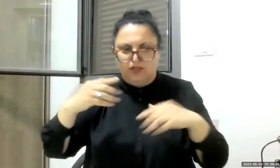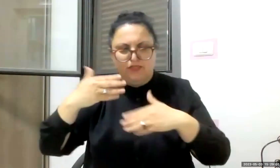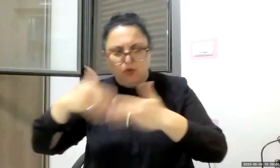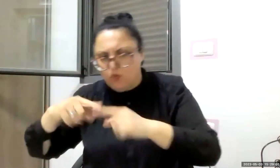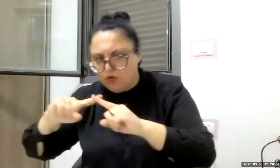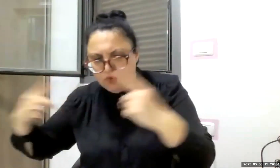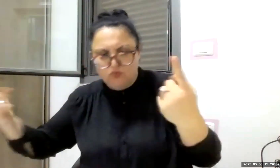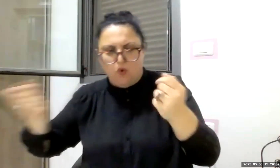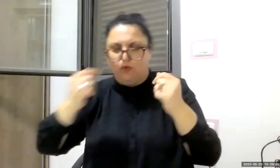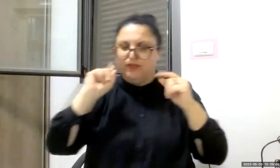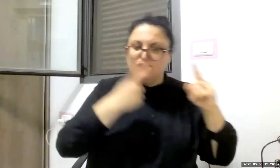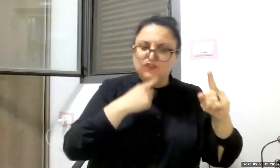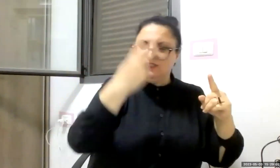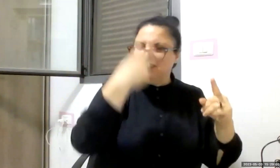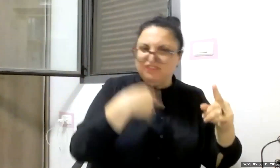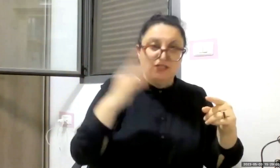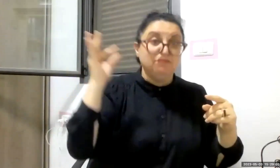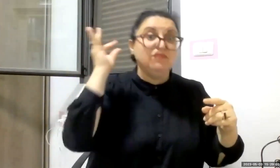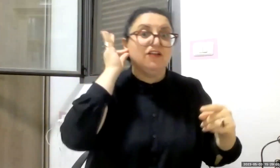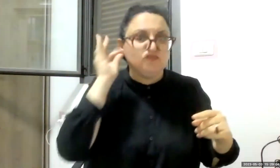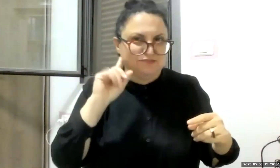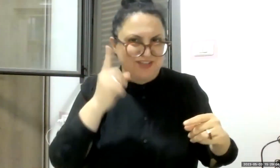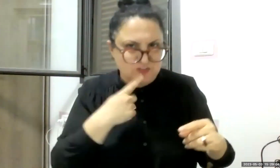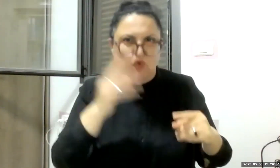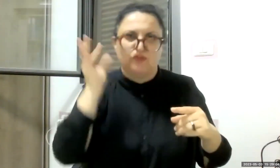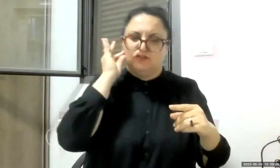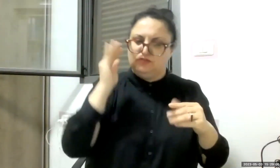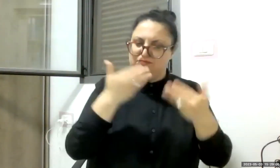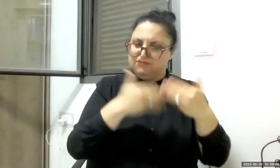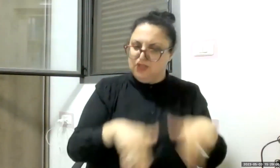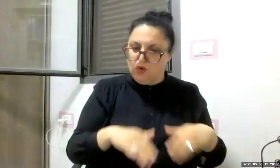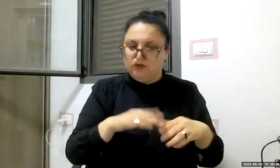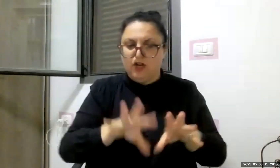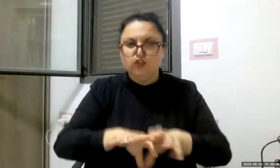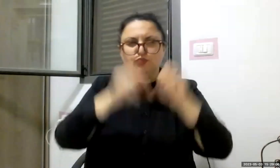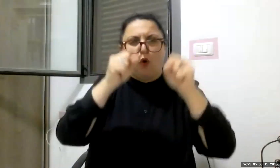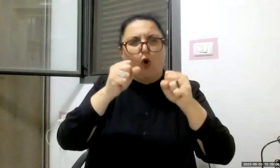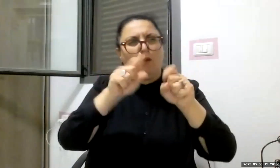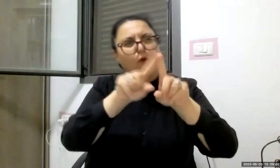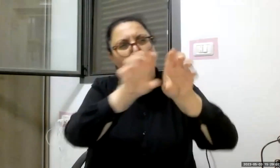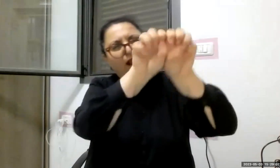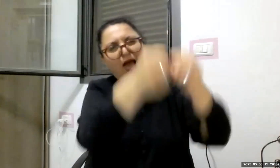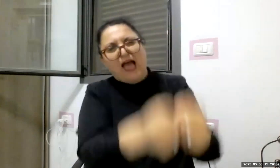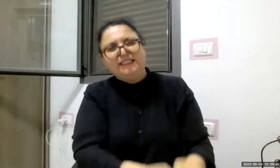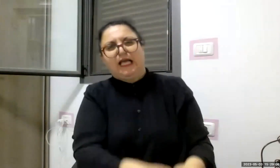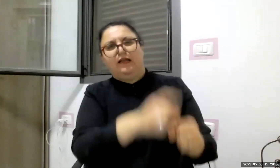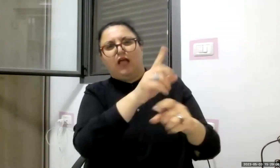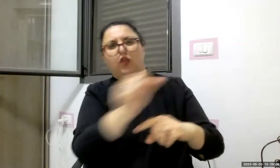סוג של כל גיוון של שונות אם זה חרשות עיוורון נשים חרשות נשים